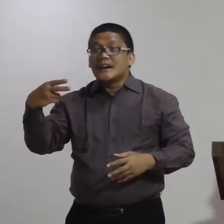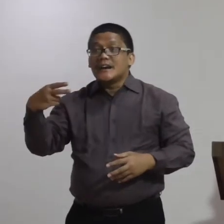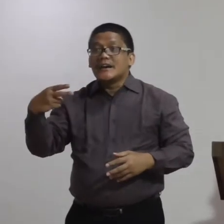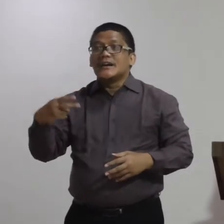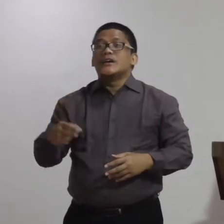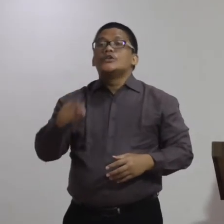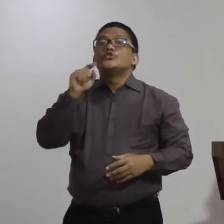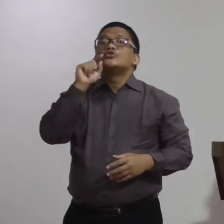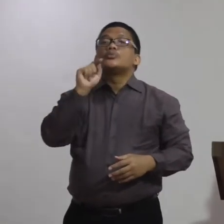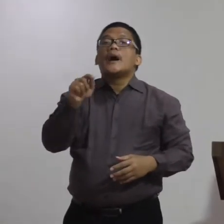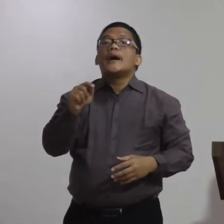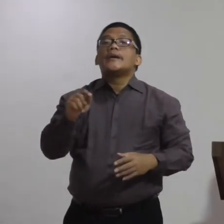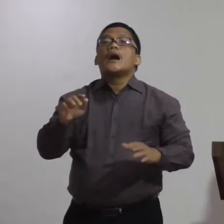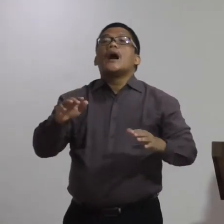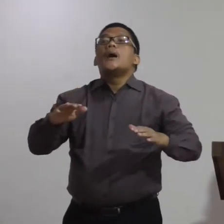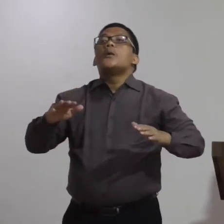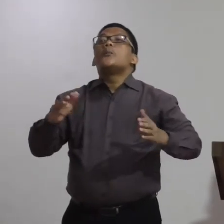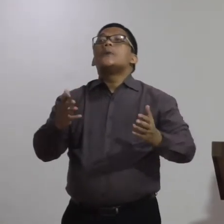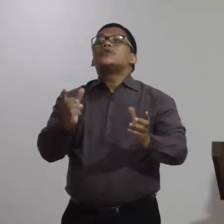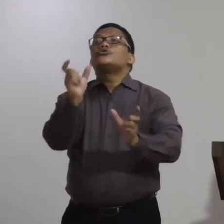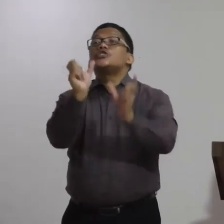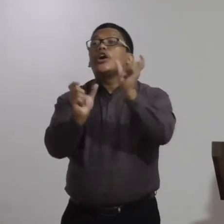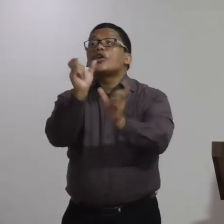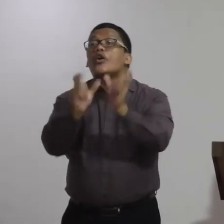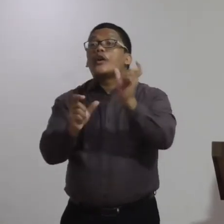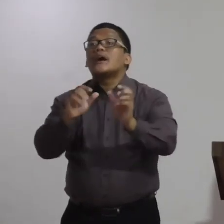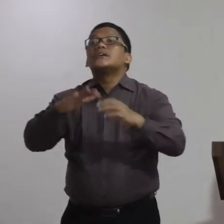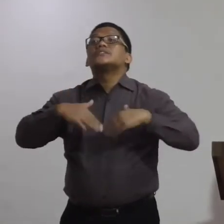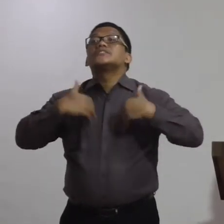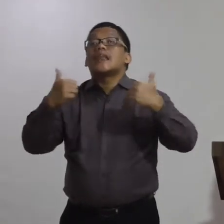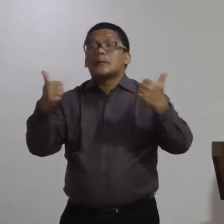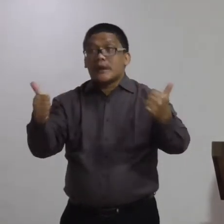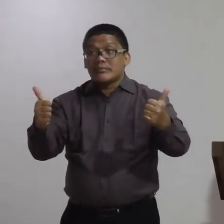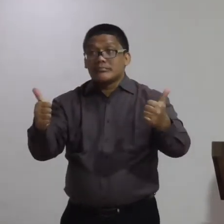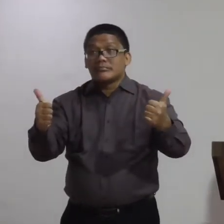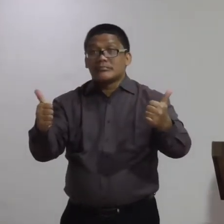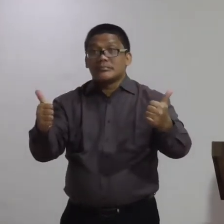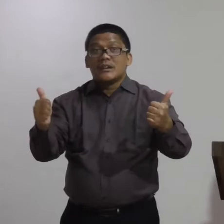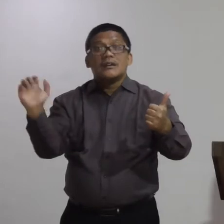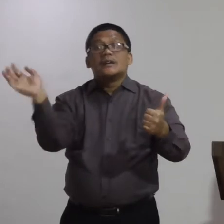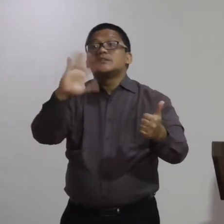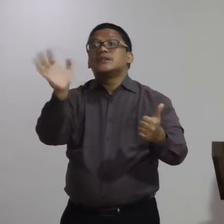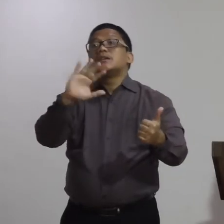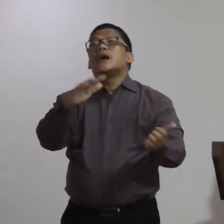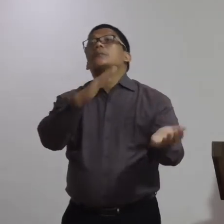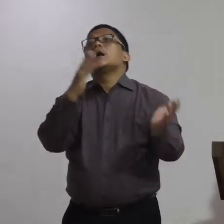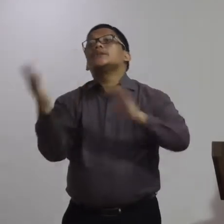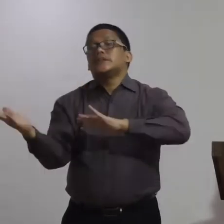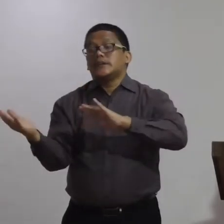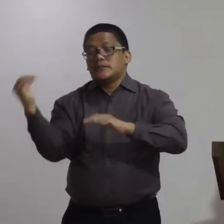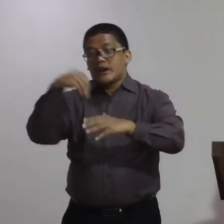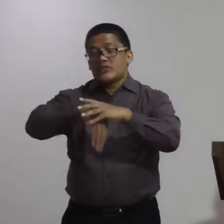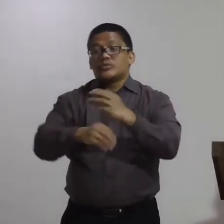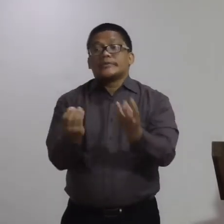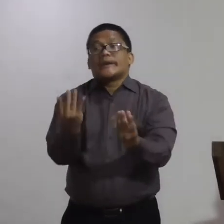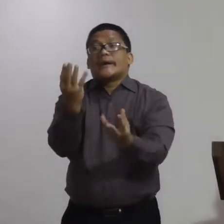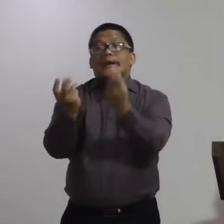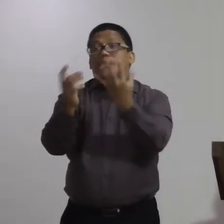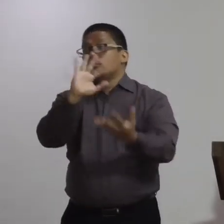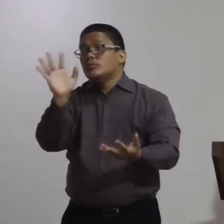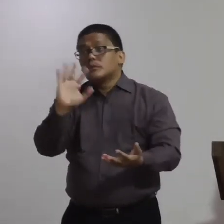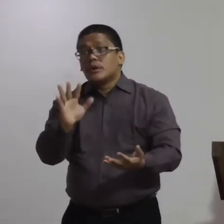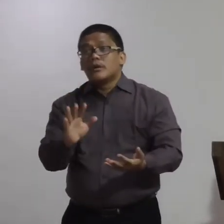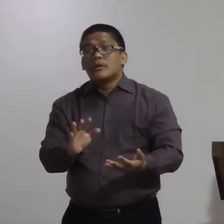Yaitu supaya manusia diselamatkan, ya, manusia tidak dibinasakan, dan juga